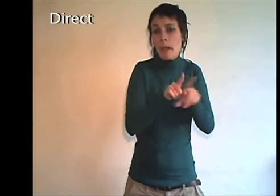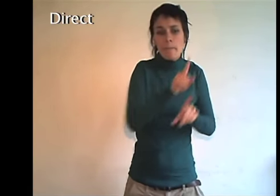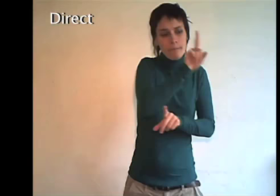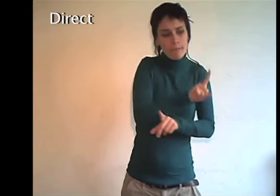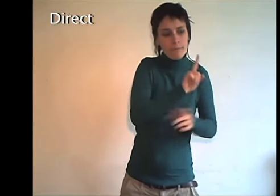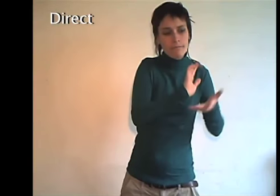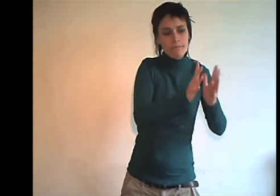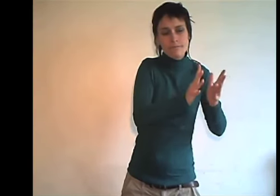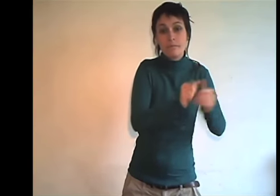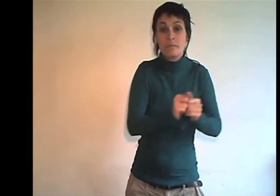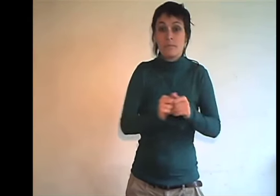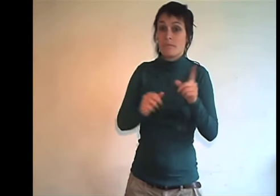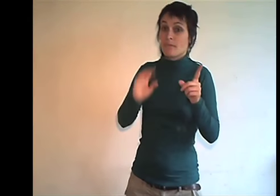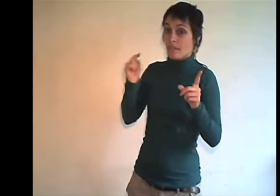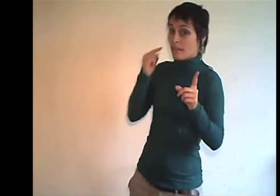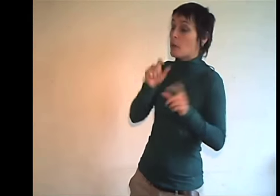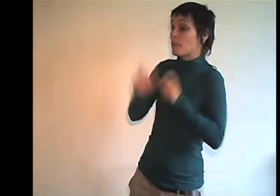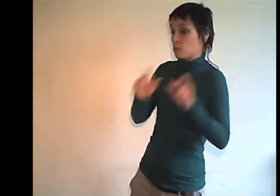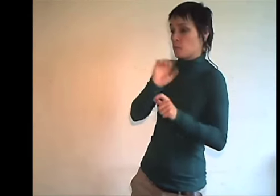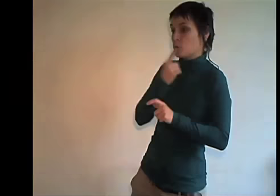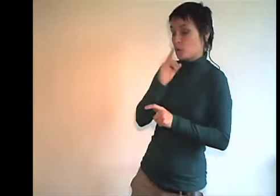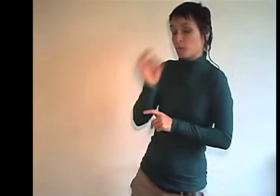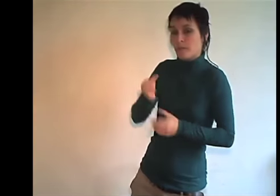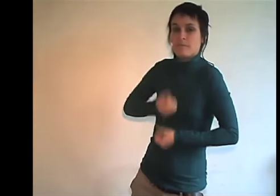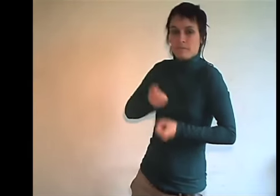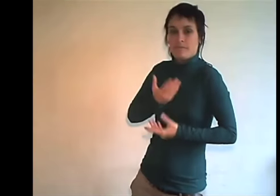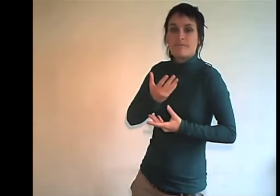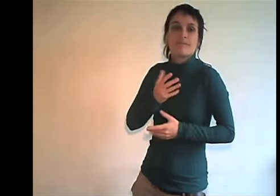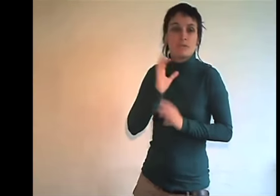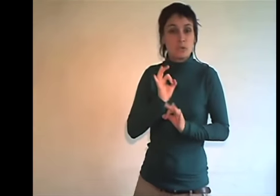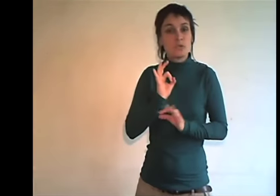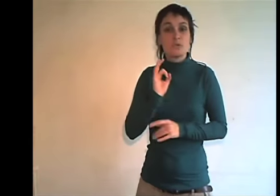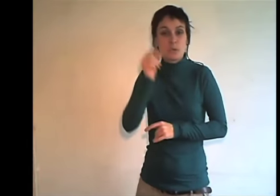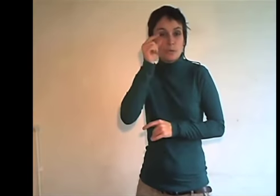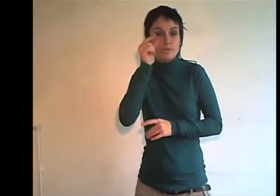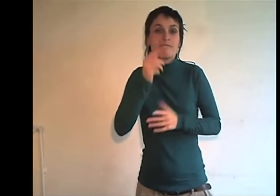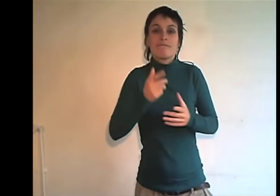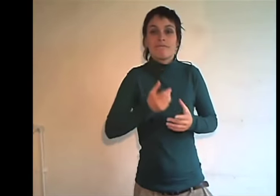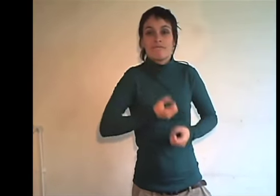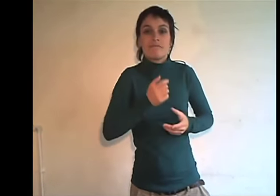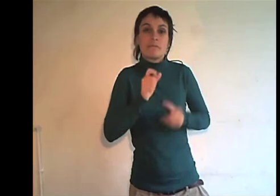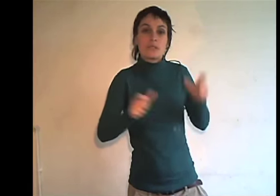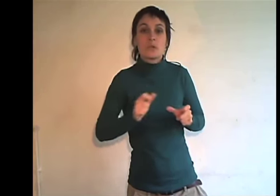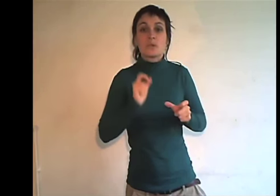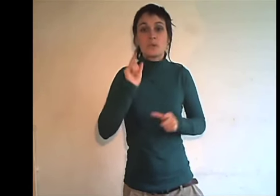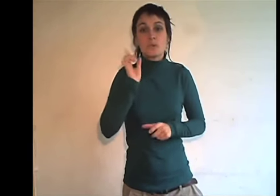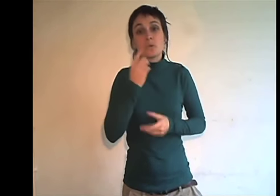aussi. Voilà, vous retrouverez les personnes sourdes qui le font. Et ce sont des personnes sourdes ou malentendantes qui le font. Alors